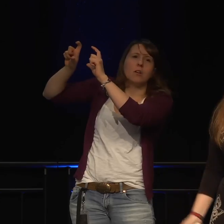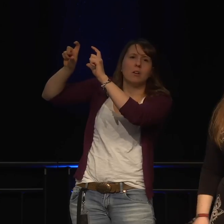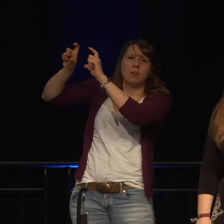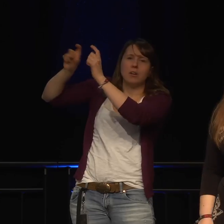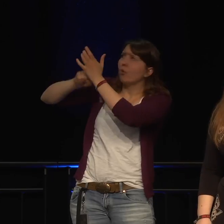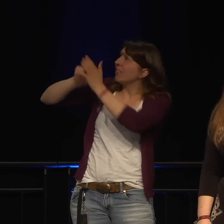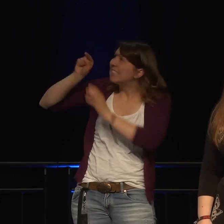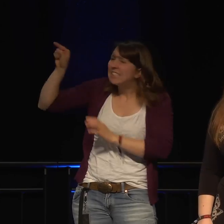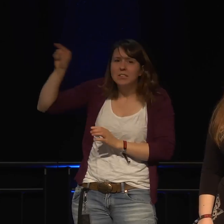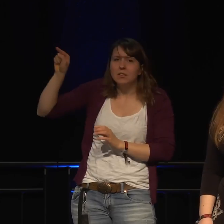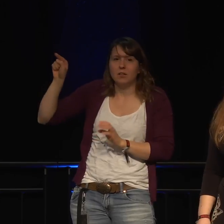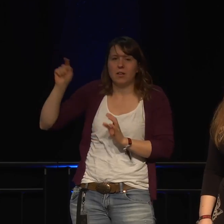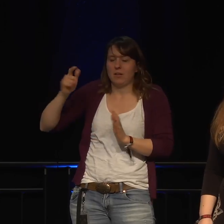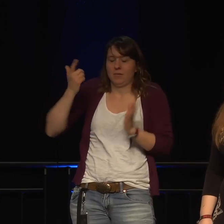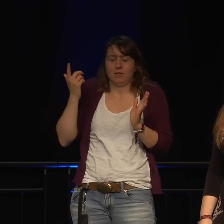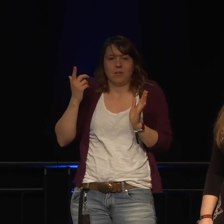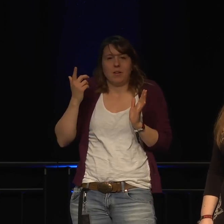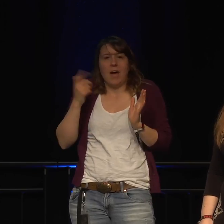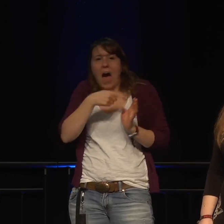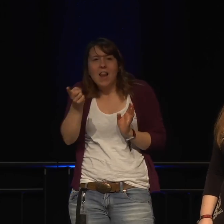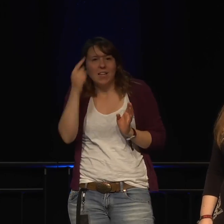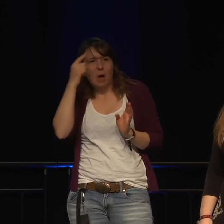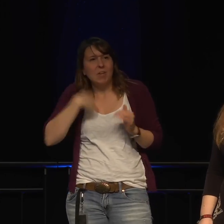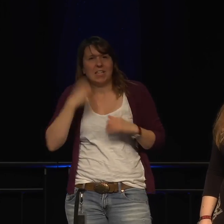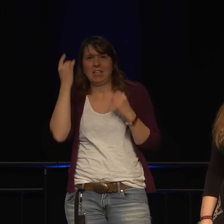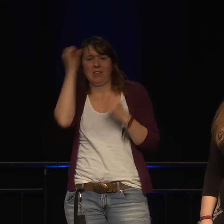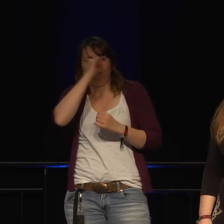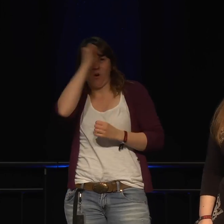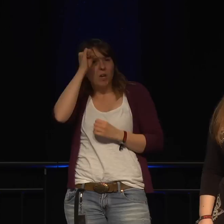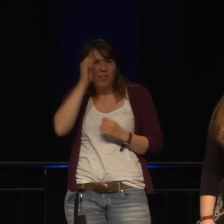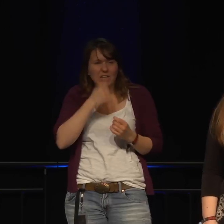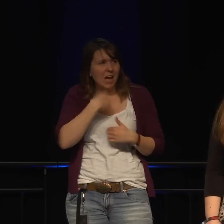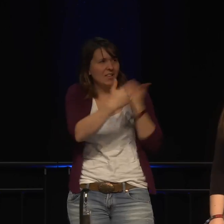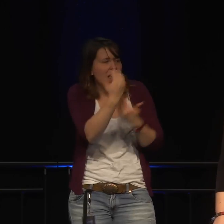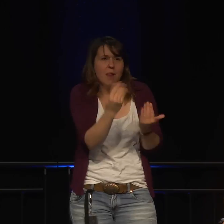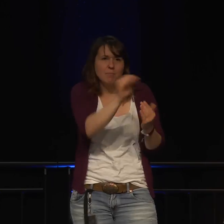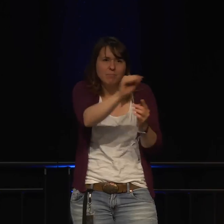bueno, nadie va a volver a comprar esta cámara. Ah, no, nadie va a creerme